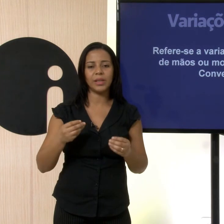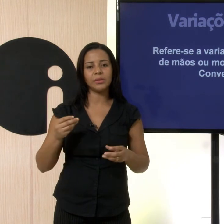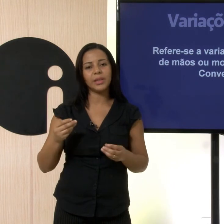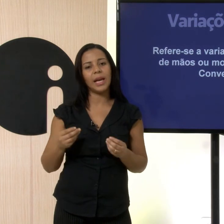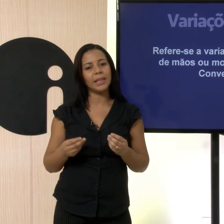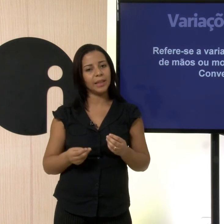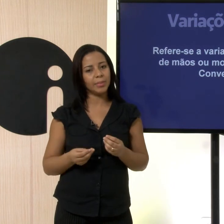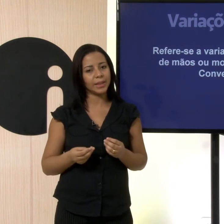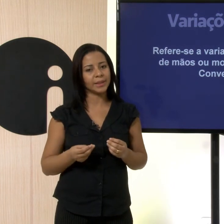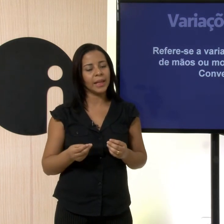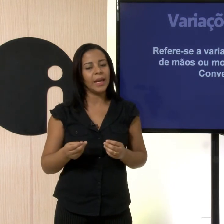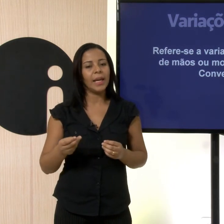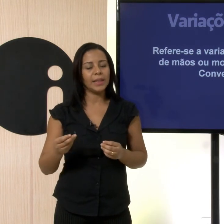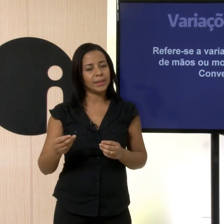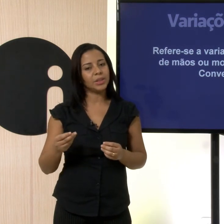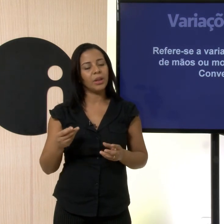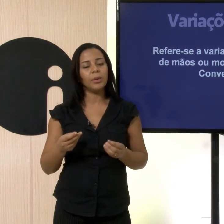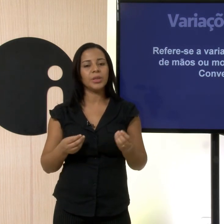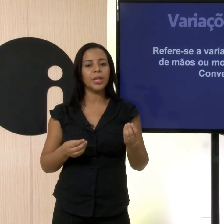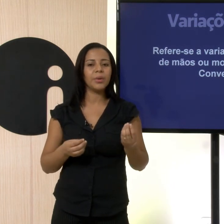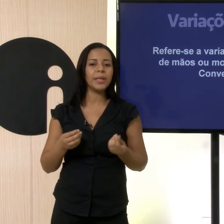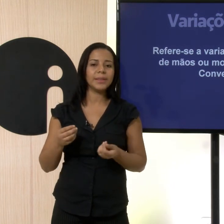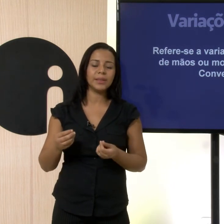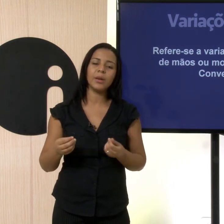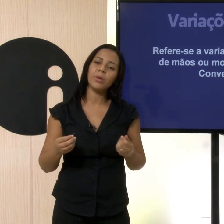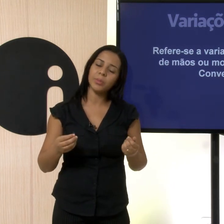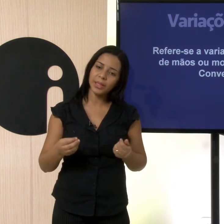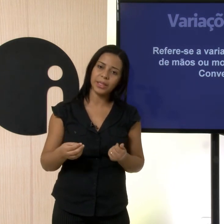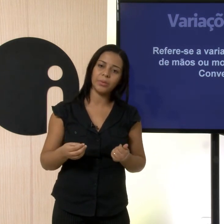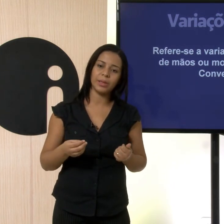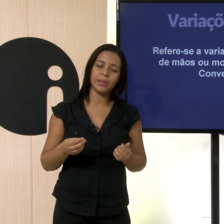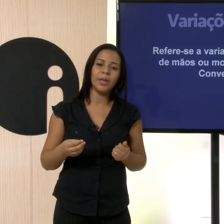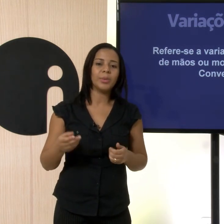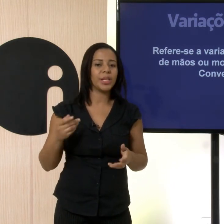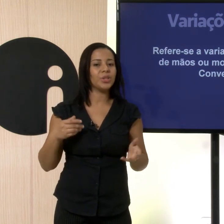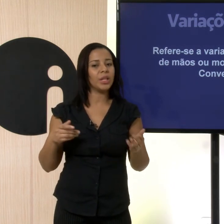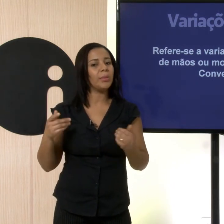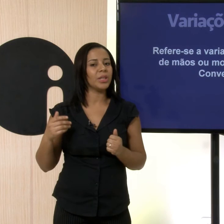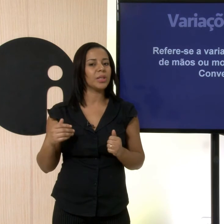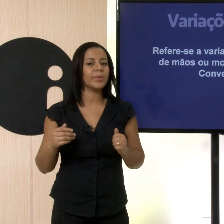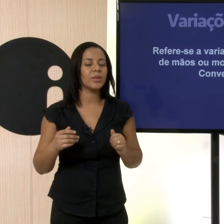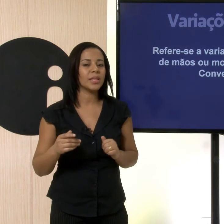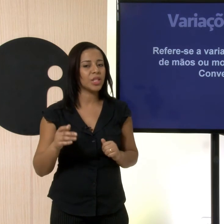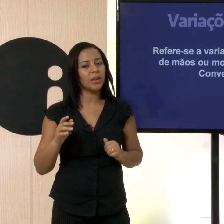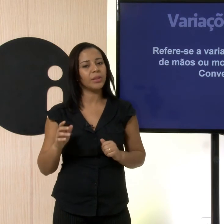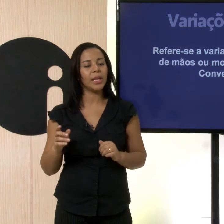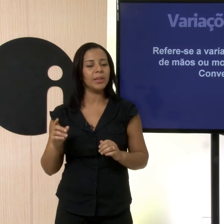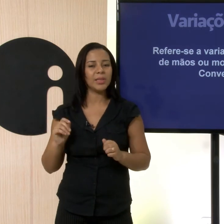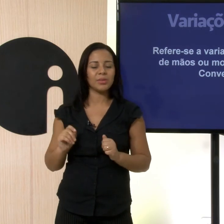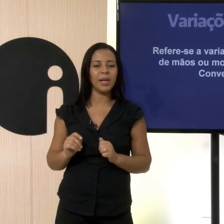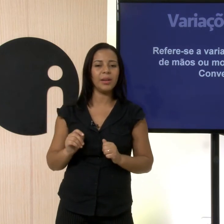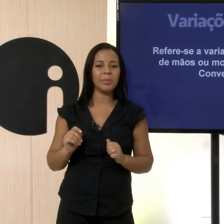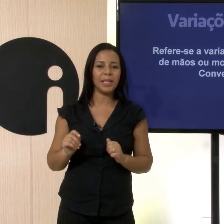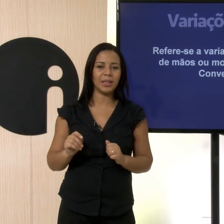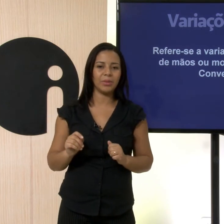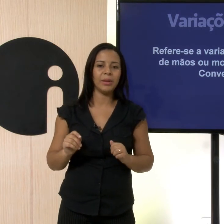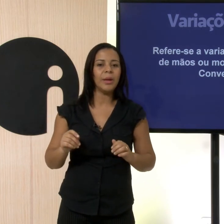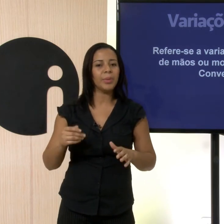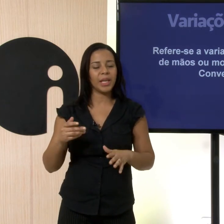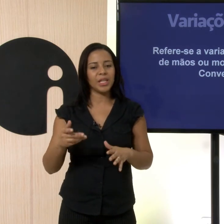com que a Libras ela seja realmente reconhecida como língua, porque antigamente as pessoas achavam que a Libras não era uma língua, porque